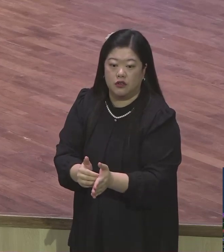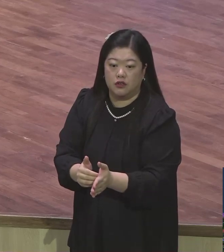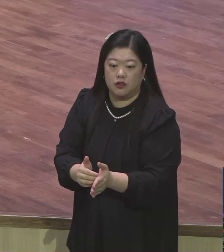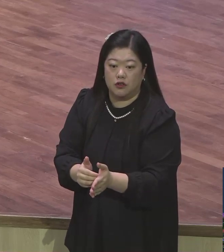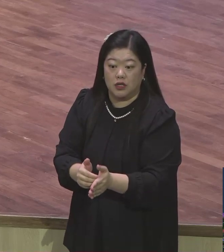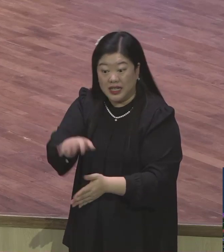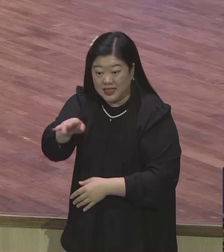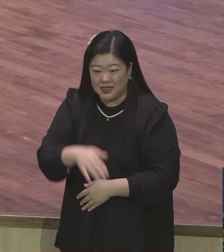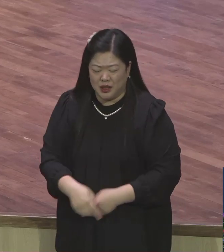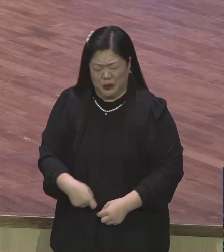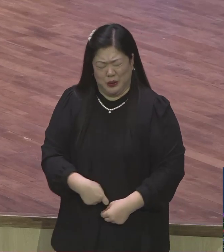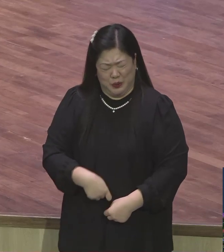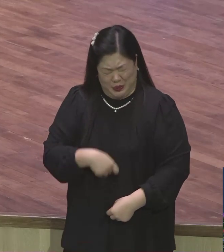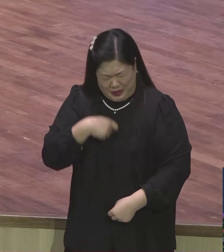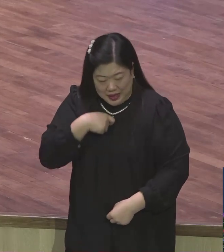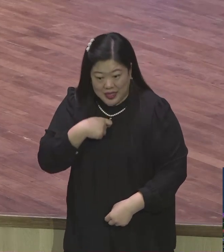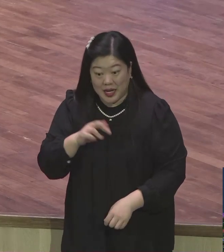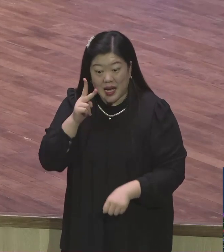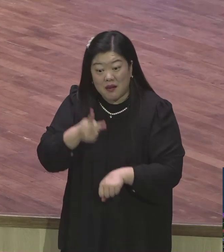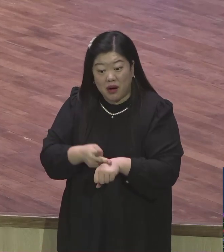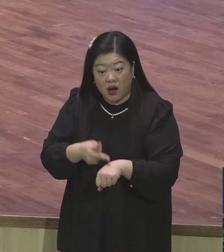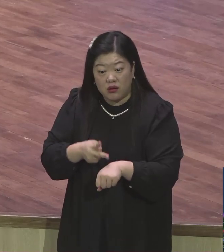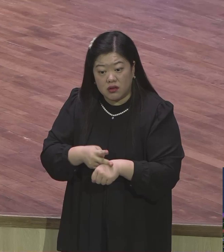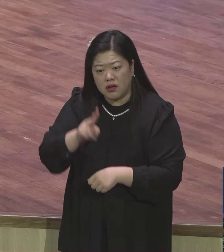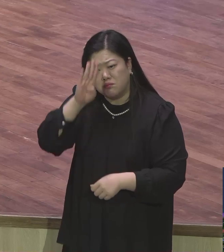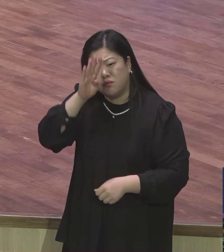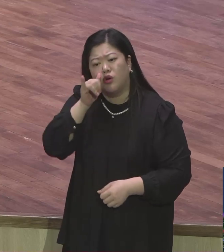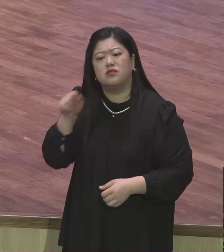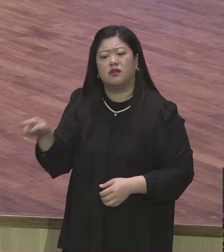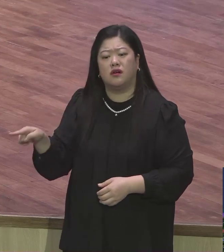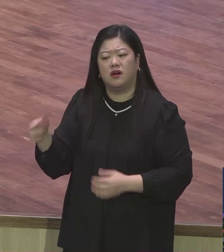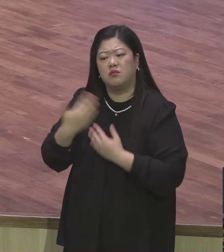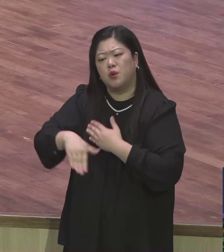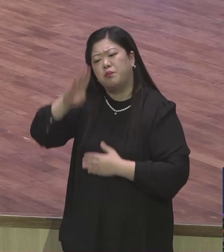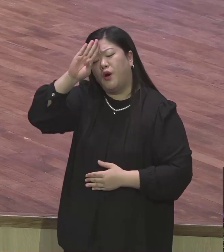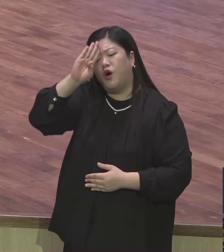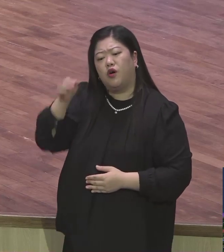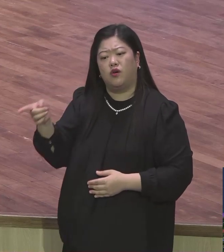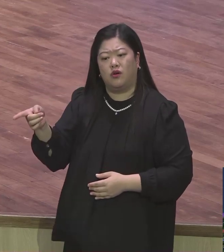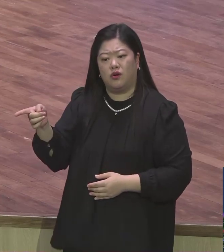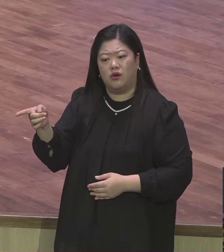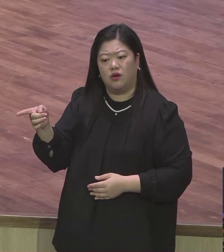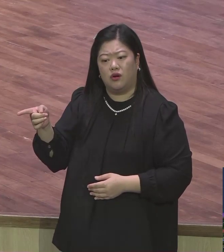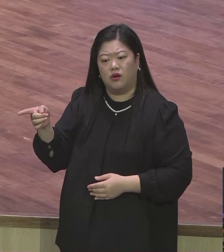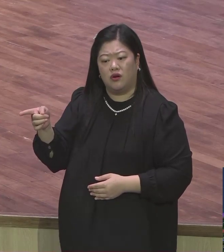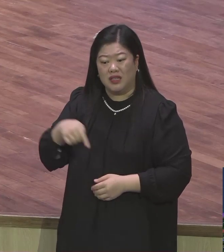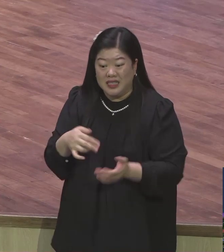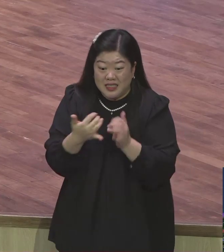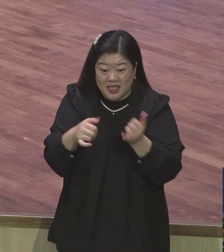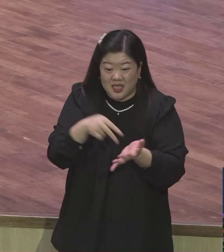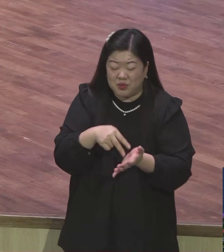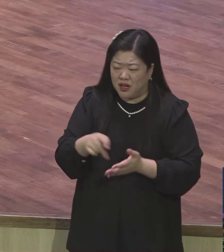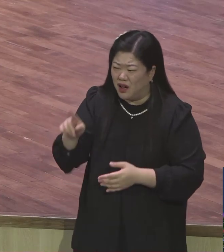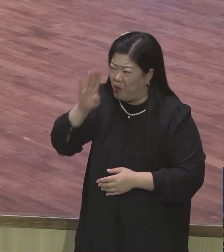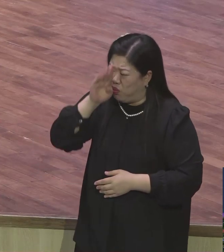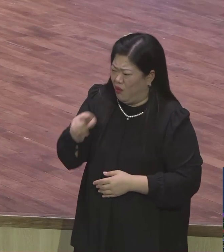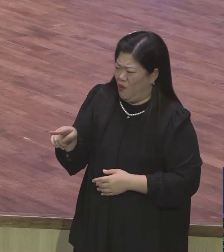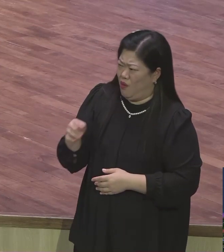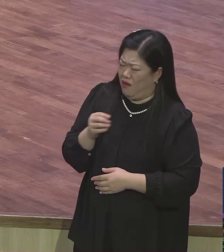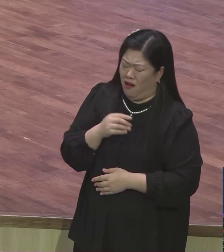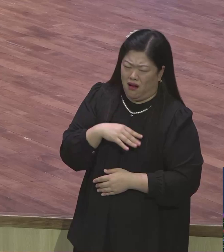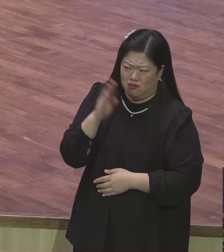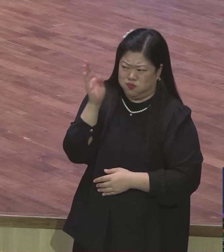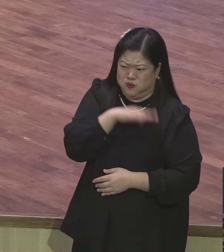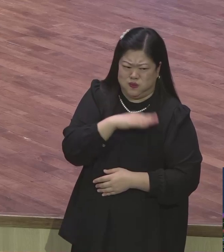육신적으로도 질병을 가지고 있어요. 사단의 가시를 가지고 있었어요. 보기가 안쓰러울 정도로. 할 수 있었으면 너희들 내 눈이라도